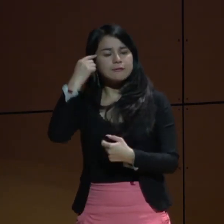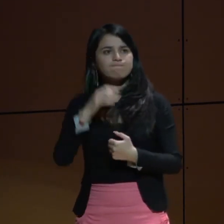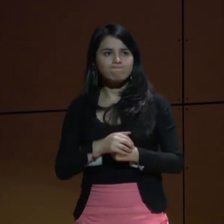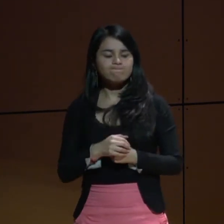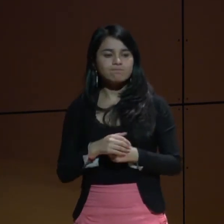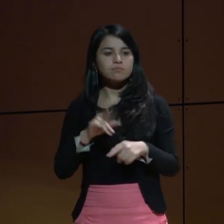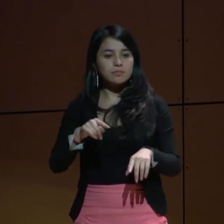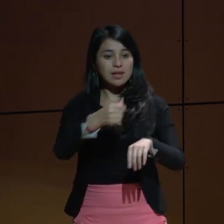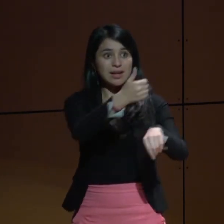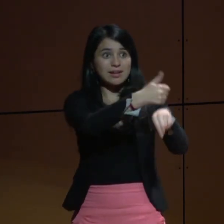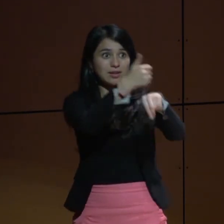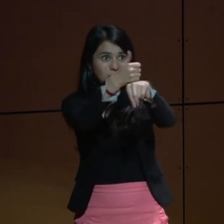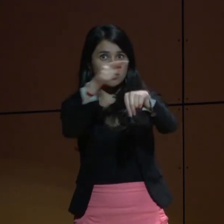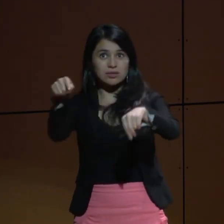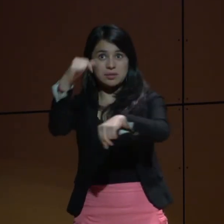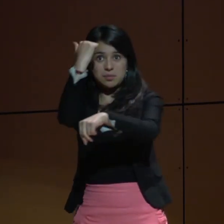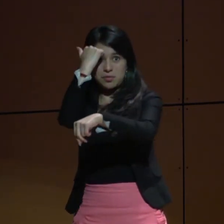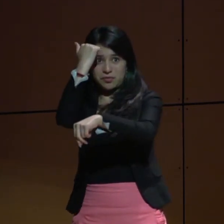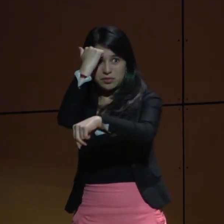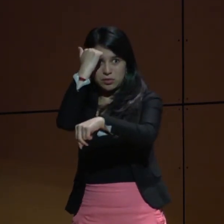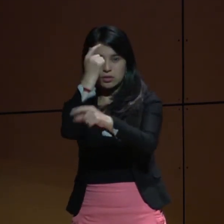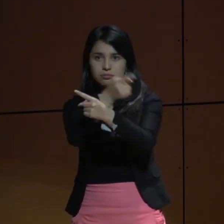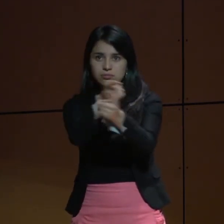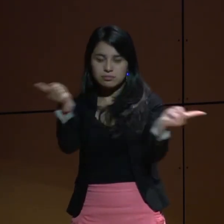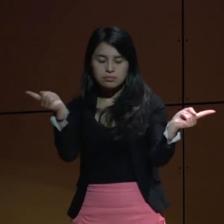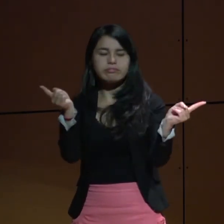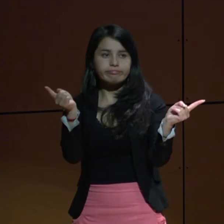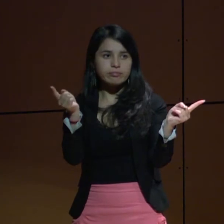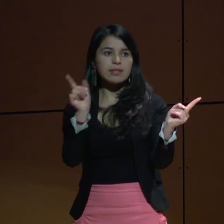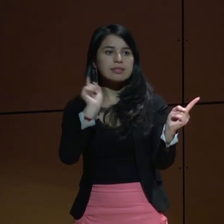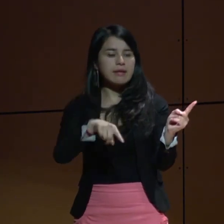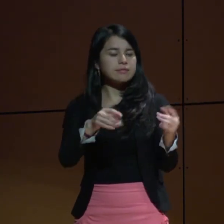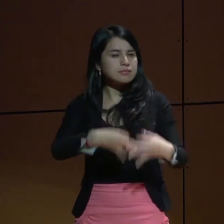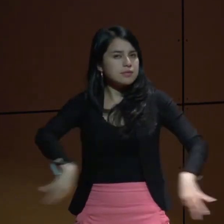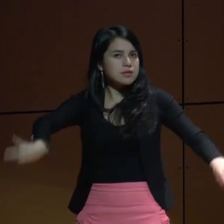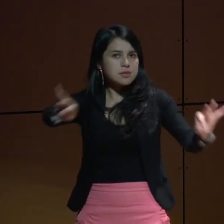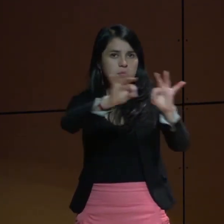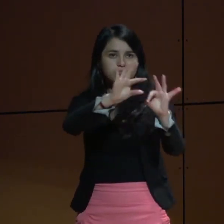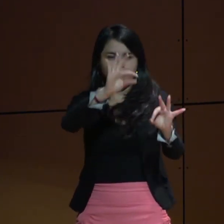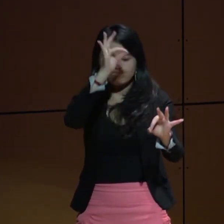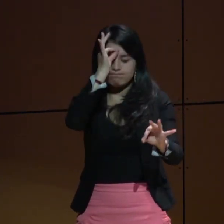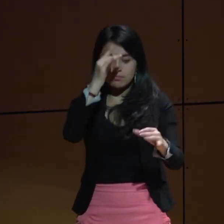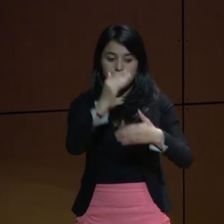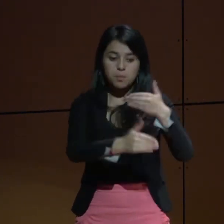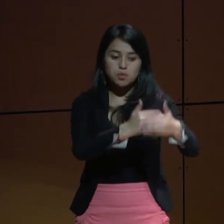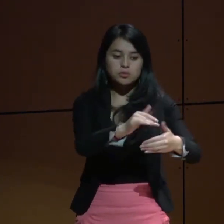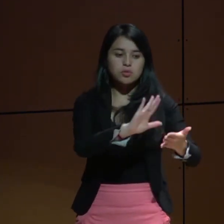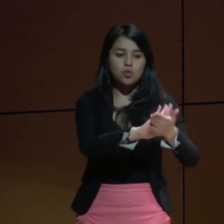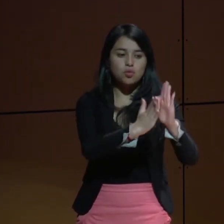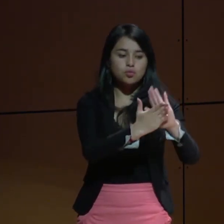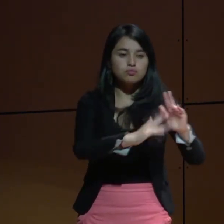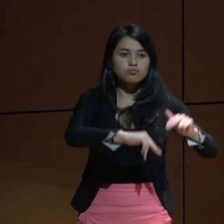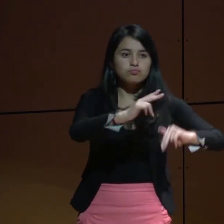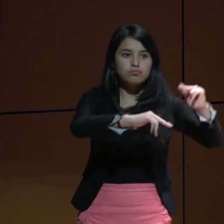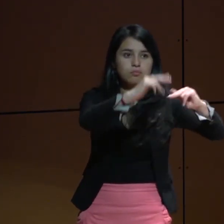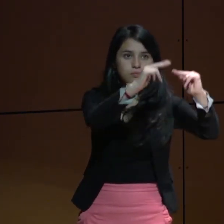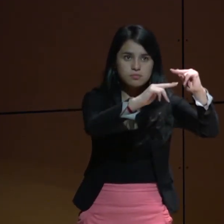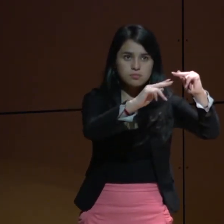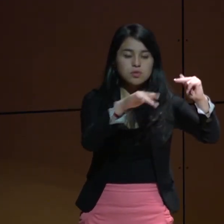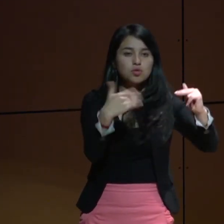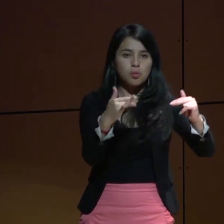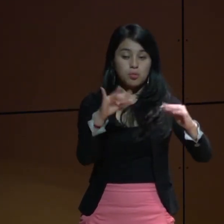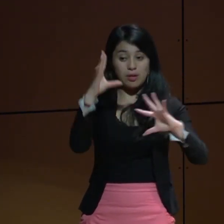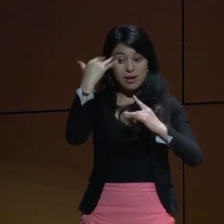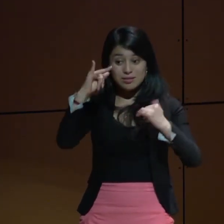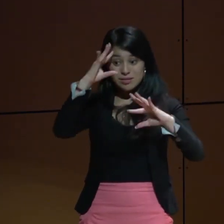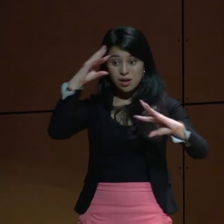que los rectores y los maestros serán fundamentales en el proceso de construcción de paz en el